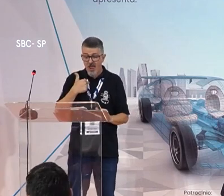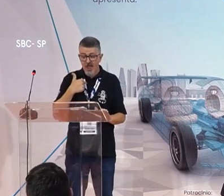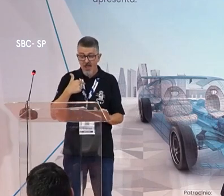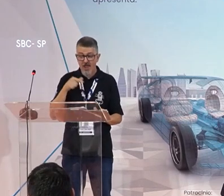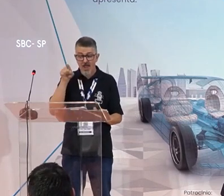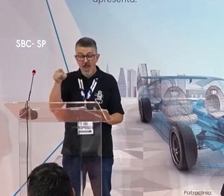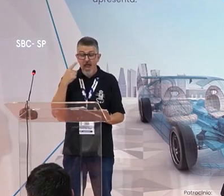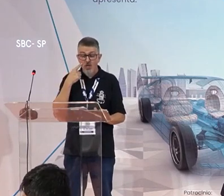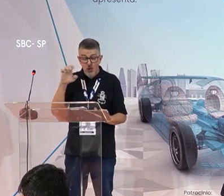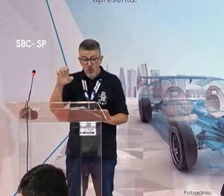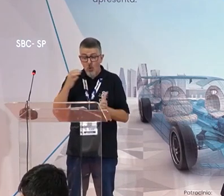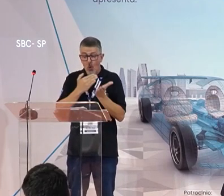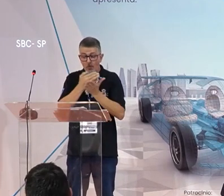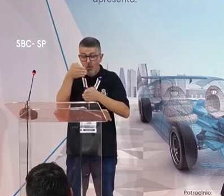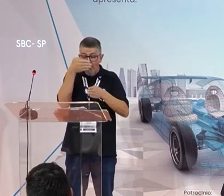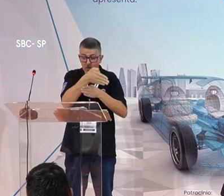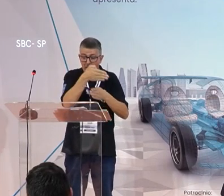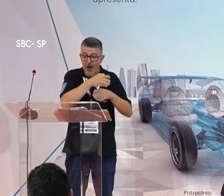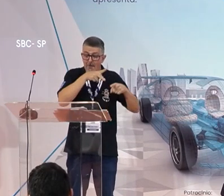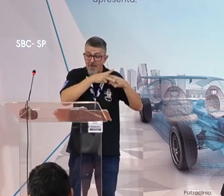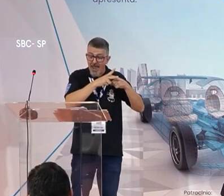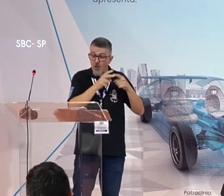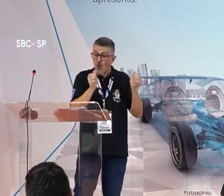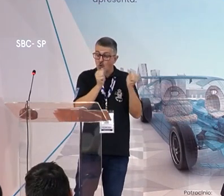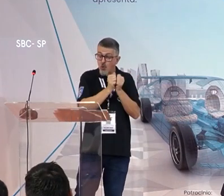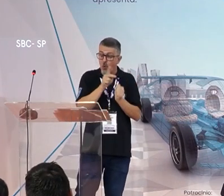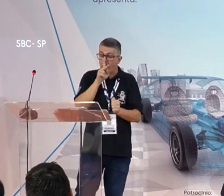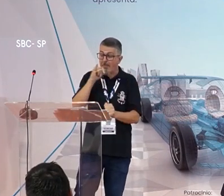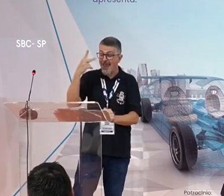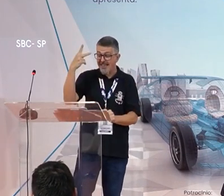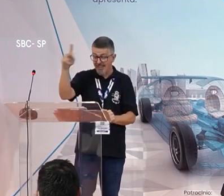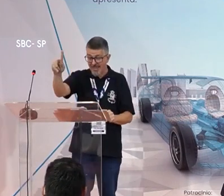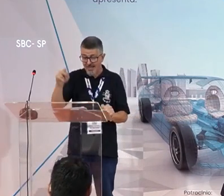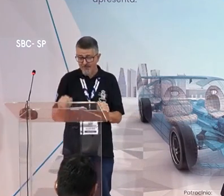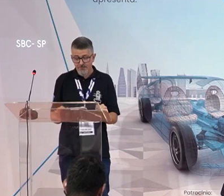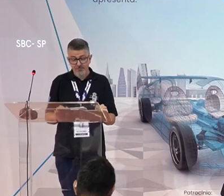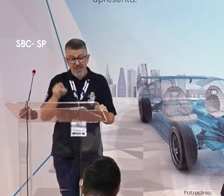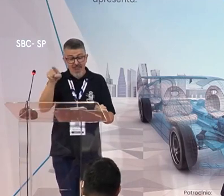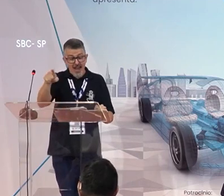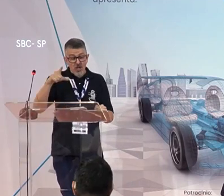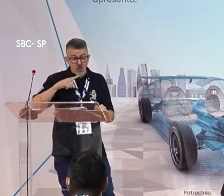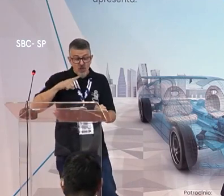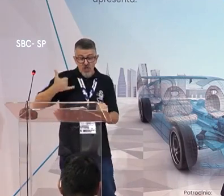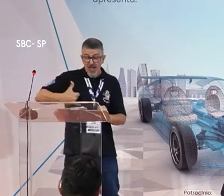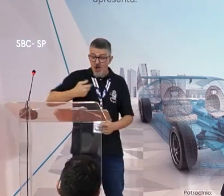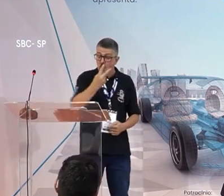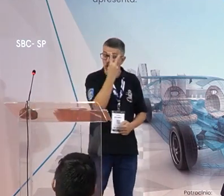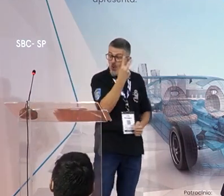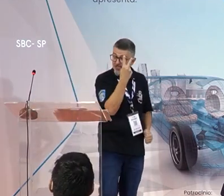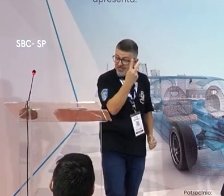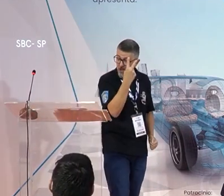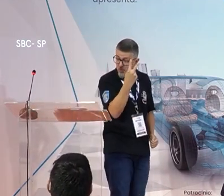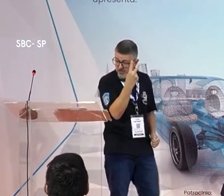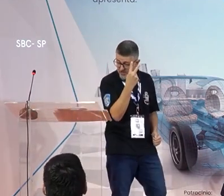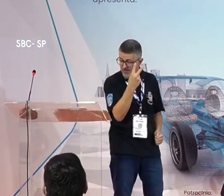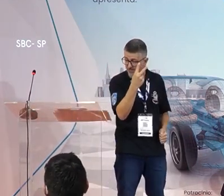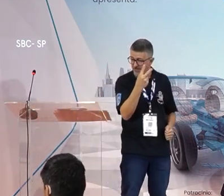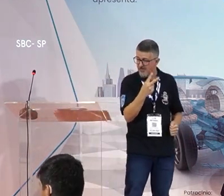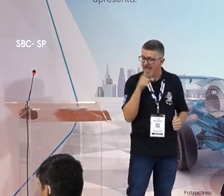Ele está muito emocionado. Nós estamos emocionados com isso. O pai dele, quando ele tinha dois anos, ele